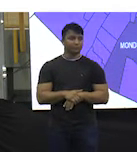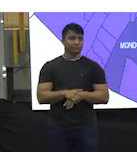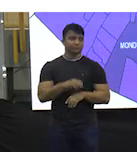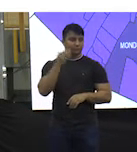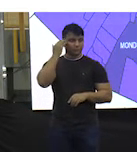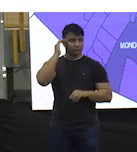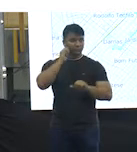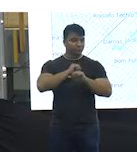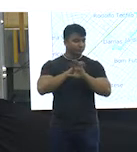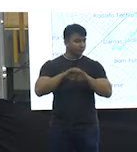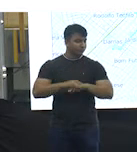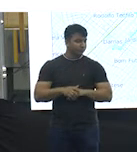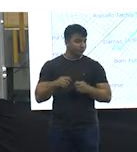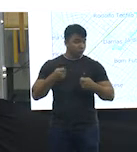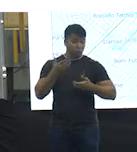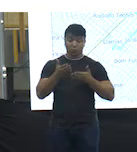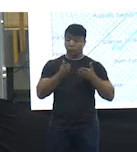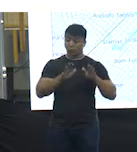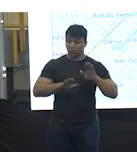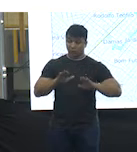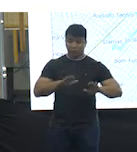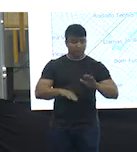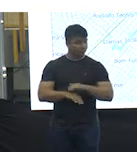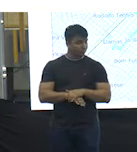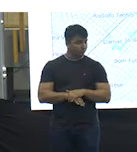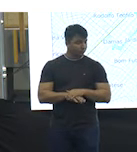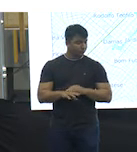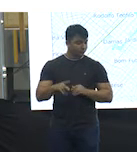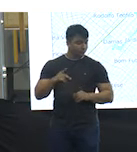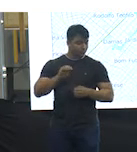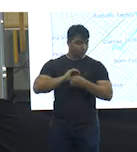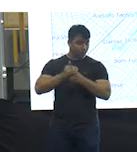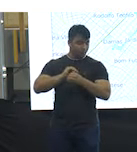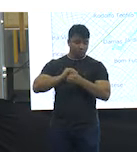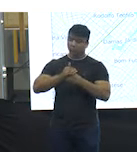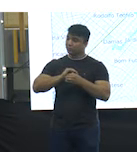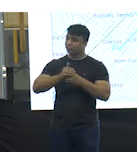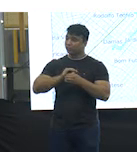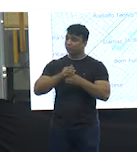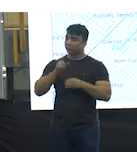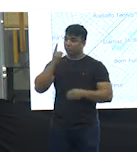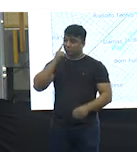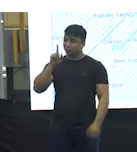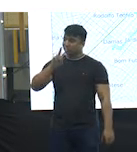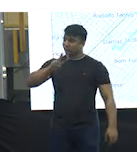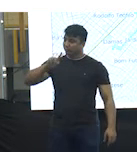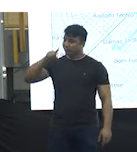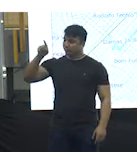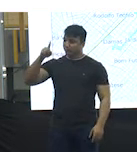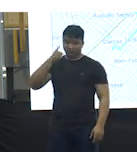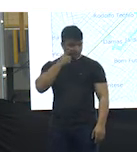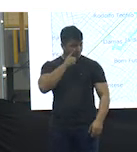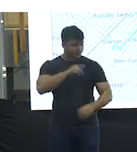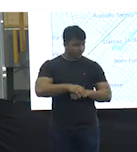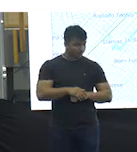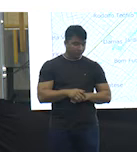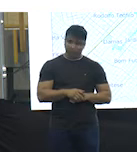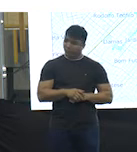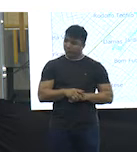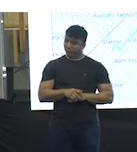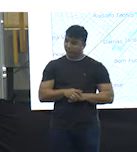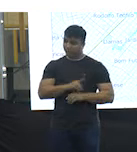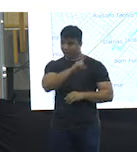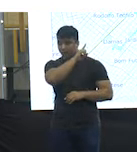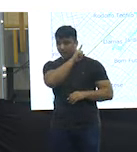Entendido? Dado com isso. Paulo Sarazate, nesse Vzinho aí que a gente colocou. Olha o posicionamento dele em relação